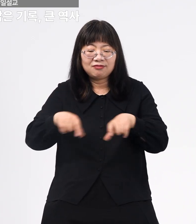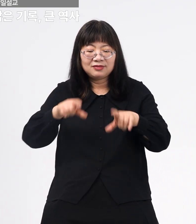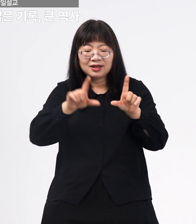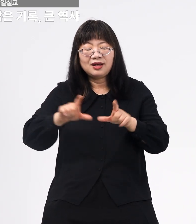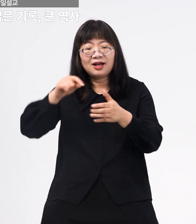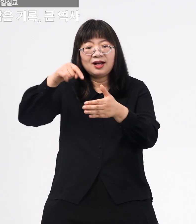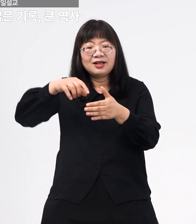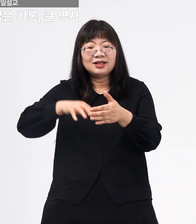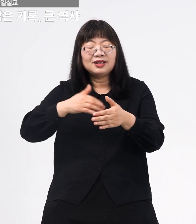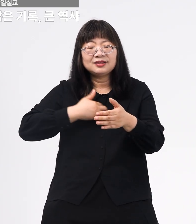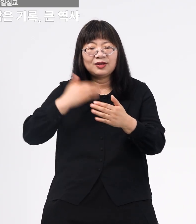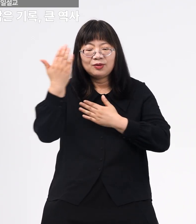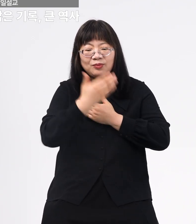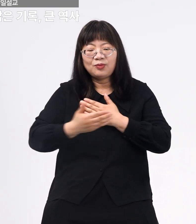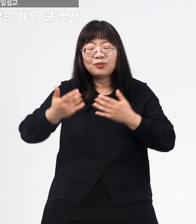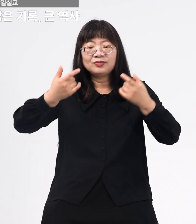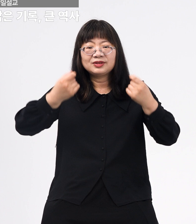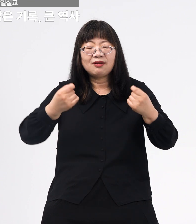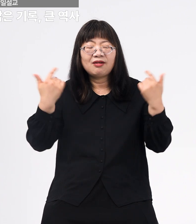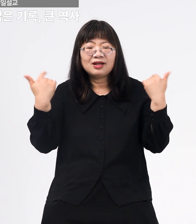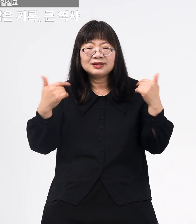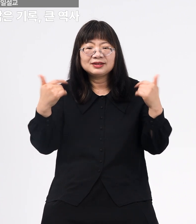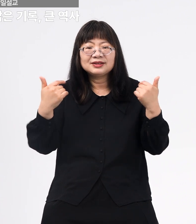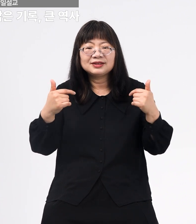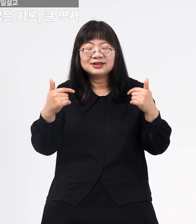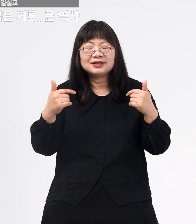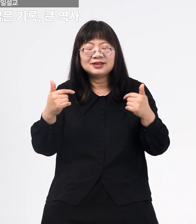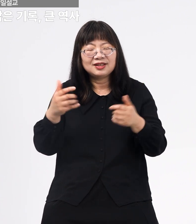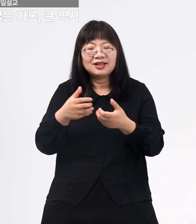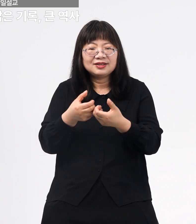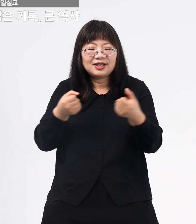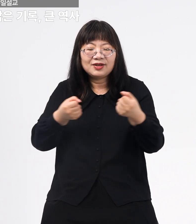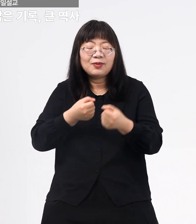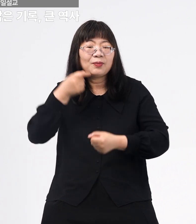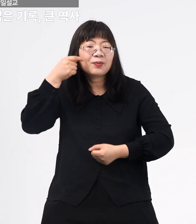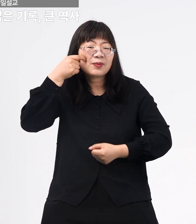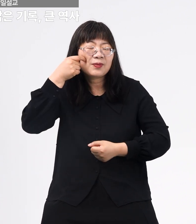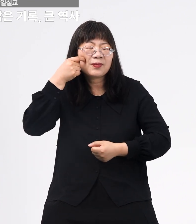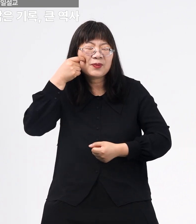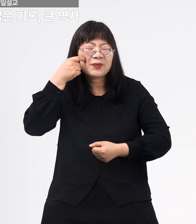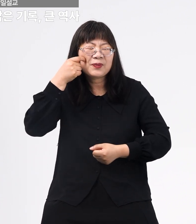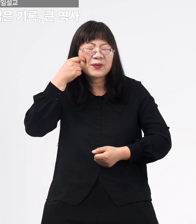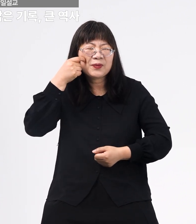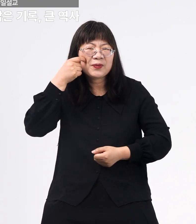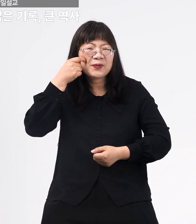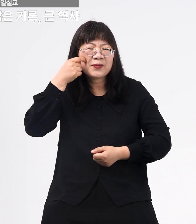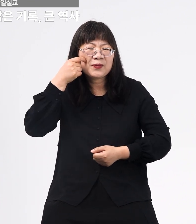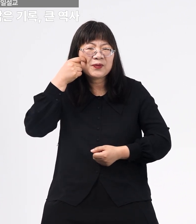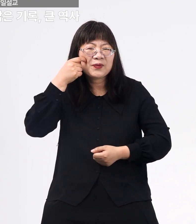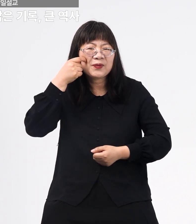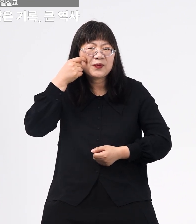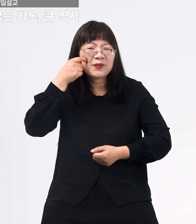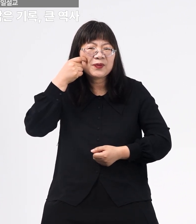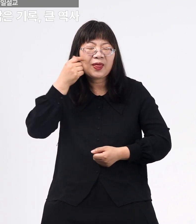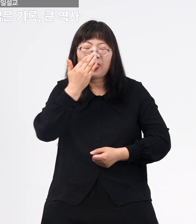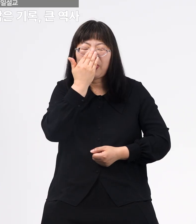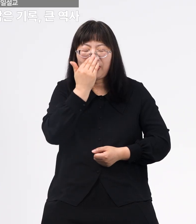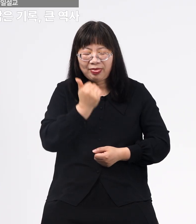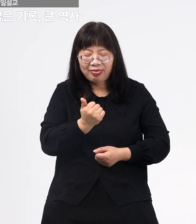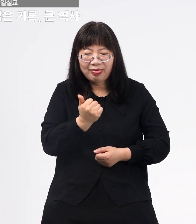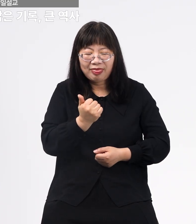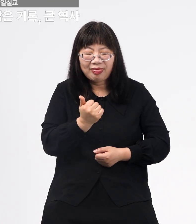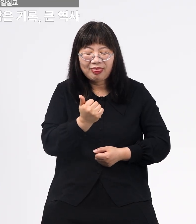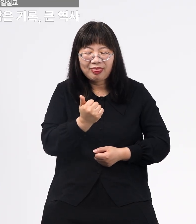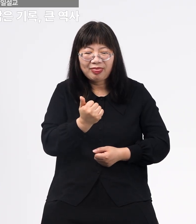일상에서 자기의 몸처럼 늘 뗄래야 뗄 수 없는 징그러운, 어쩌면 떨쳐내고